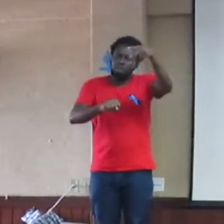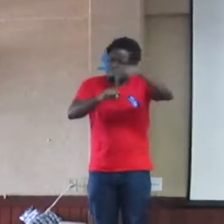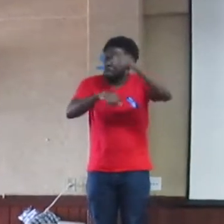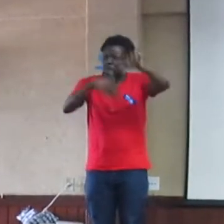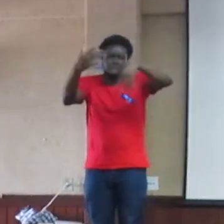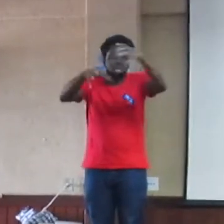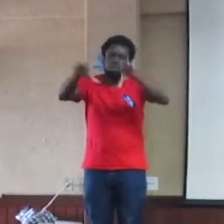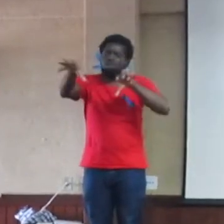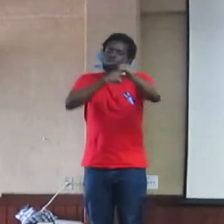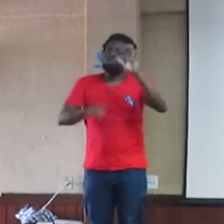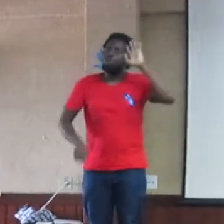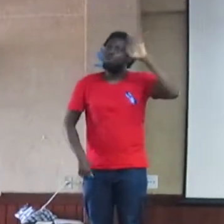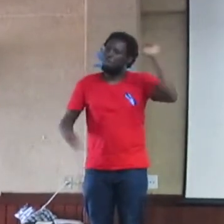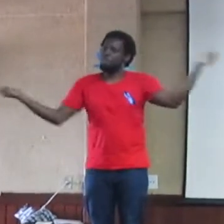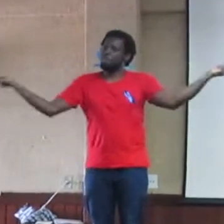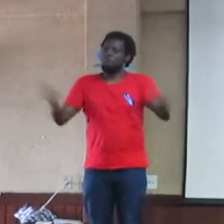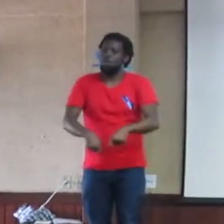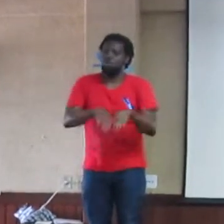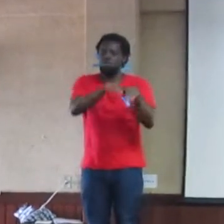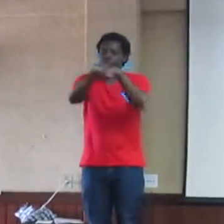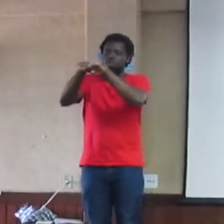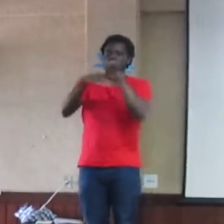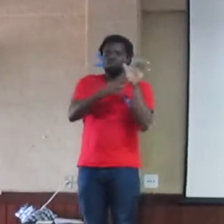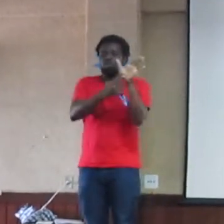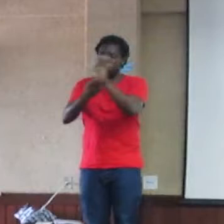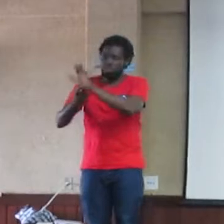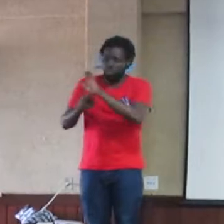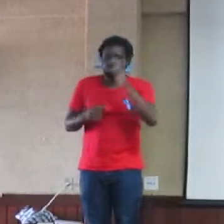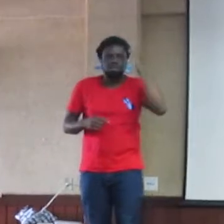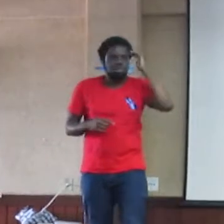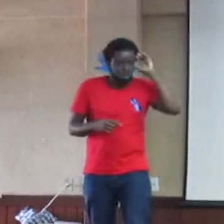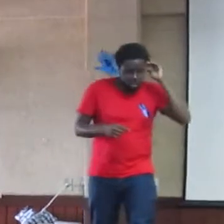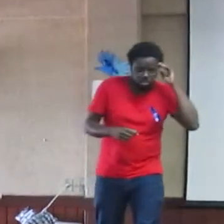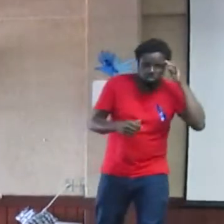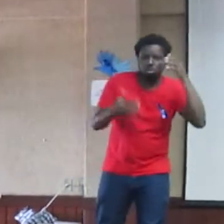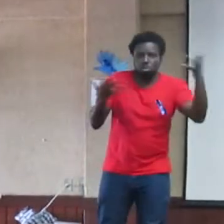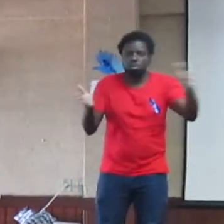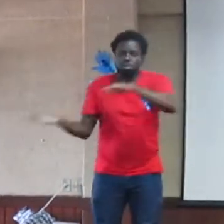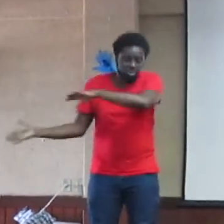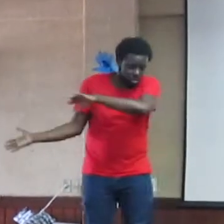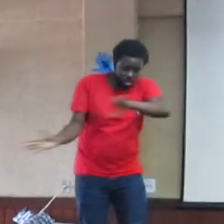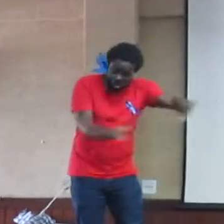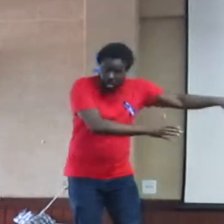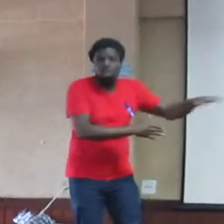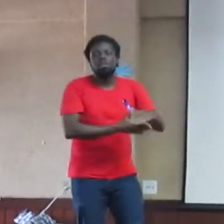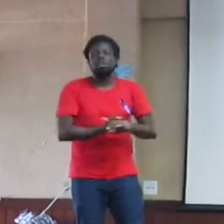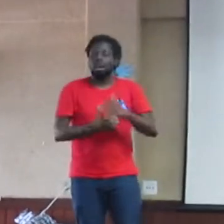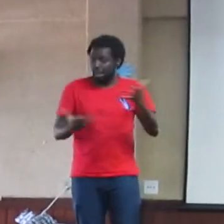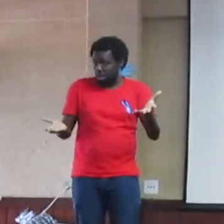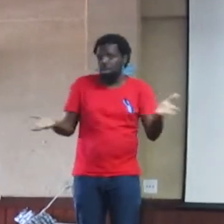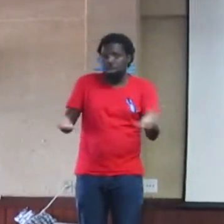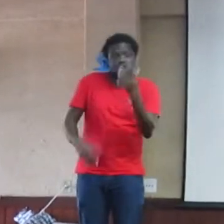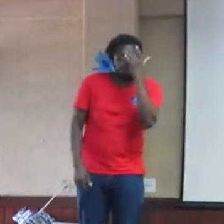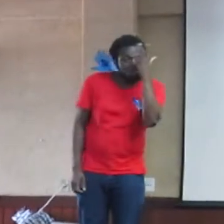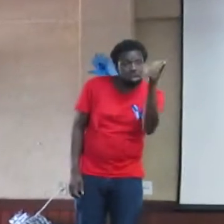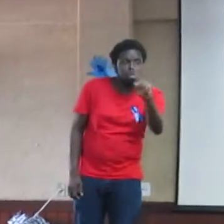ensino superior, penso em 2020 me formar, me pós-graduar, quem sabe fazer até um mestrado, entenderam?